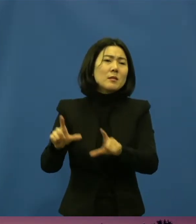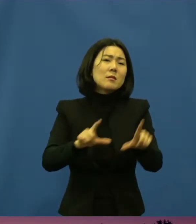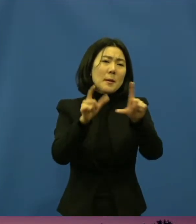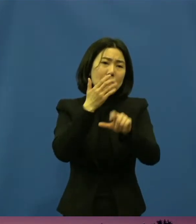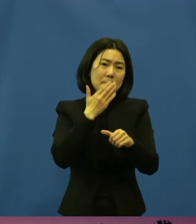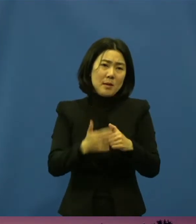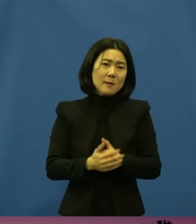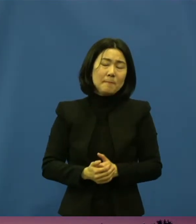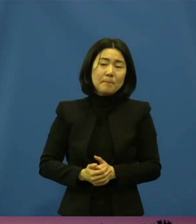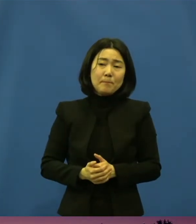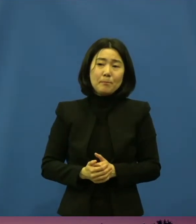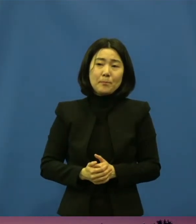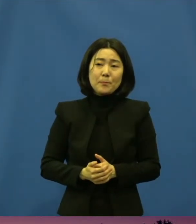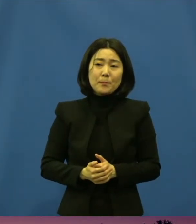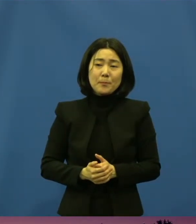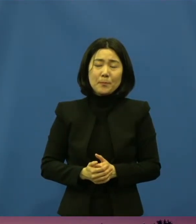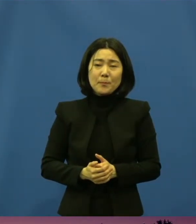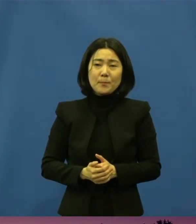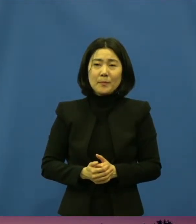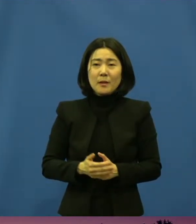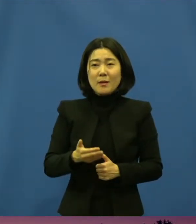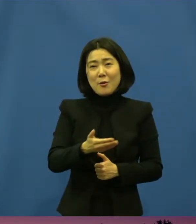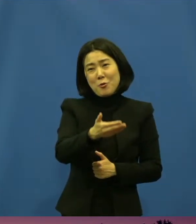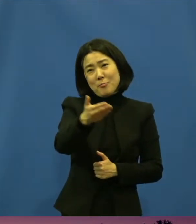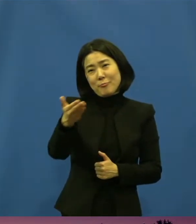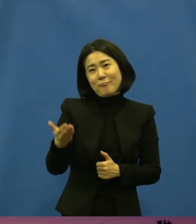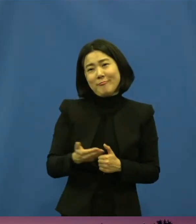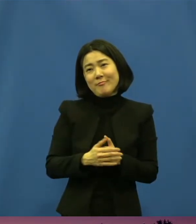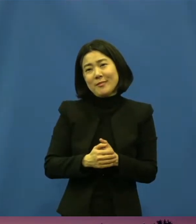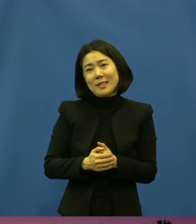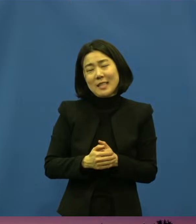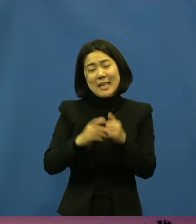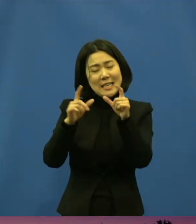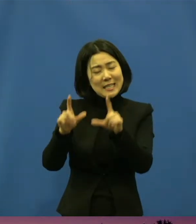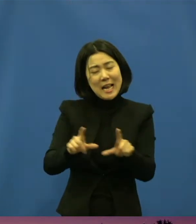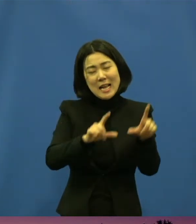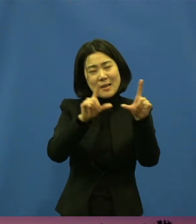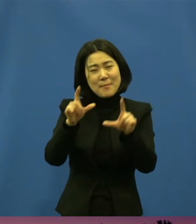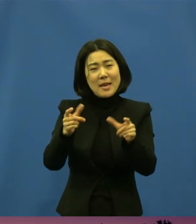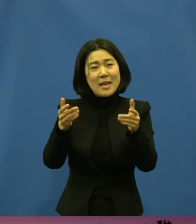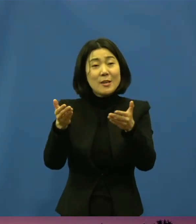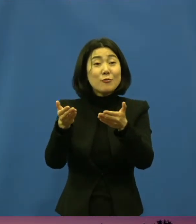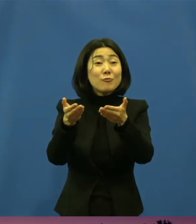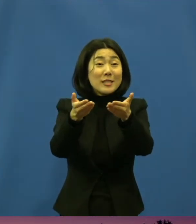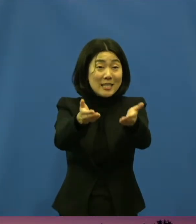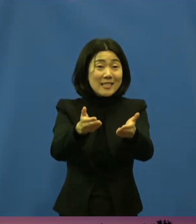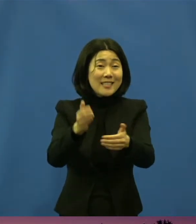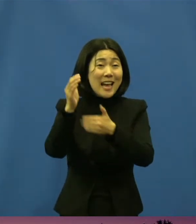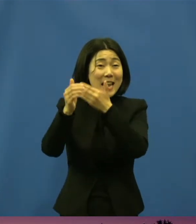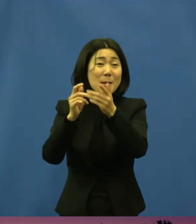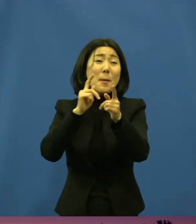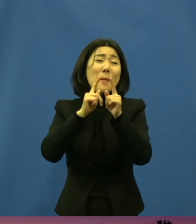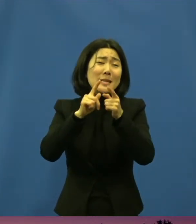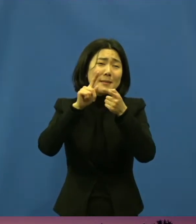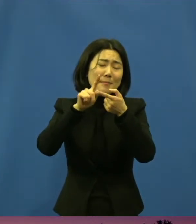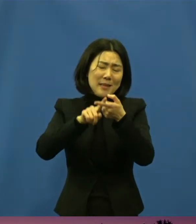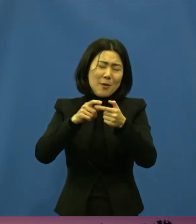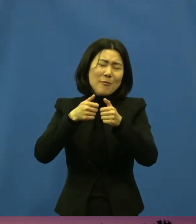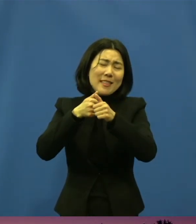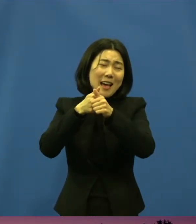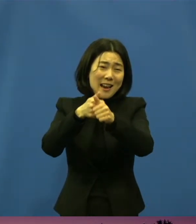오늘 우리에게 주신 각자의 삶의 자리에서 하나님의 말씀을 따라 그분의 뜻을